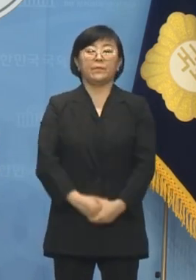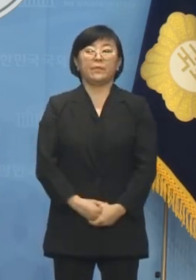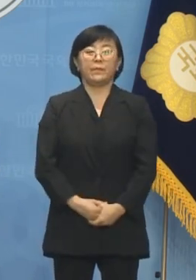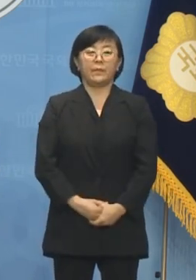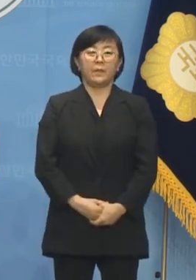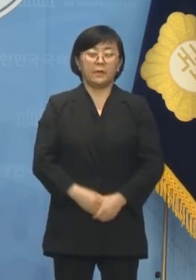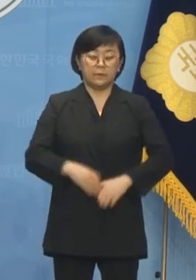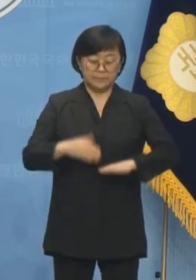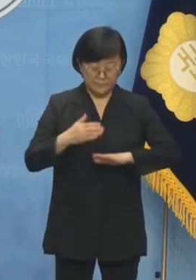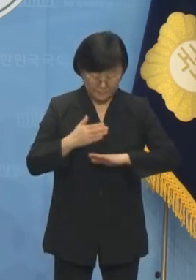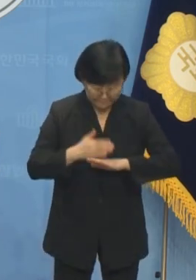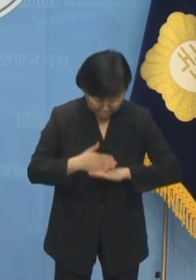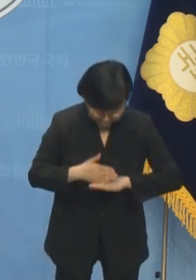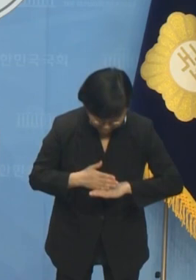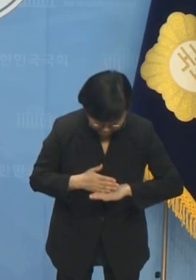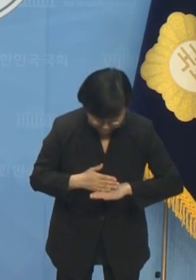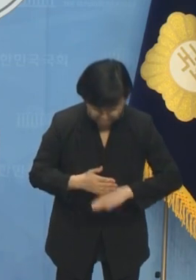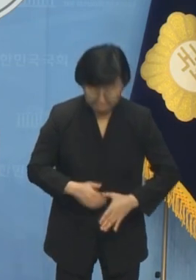감사합니다.